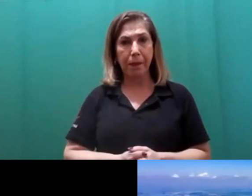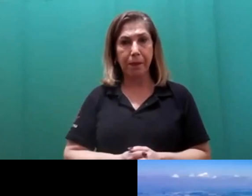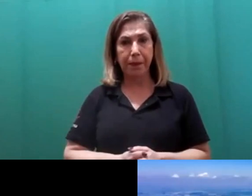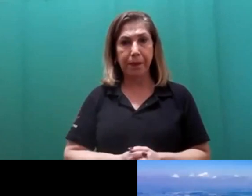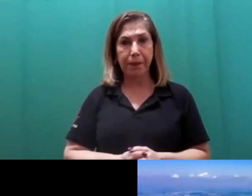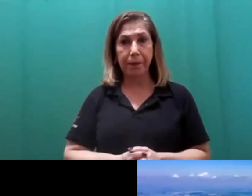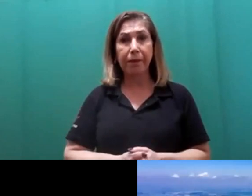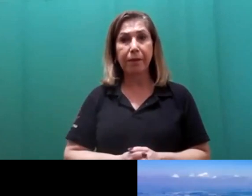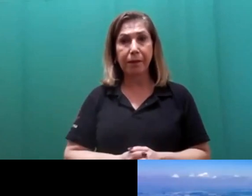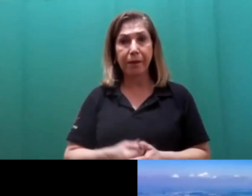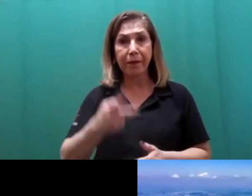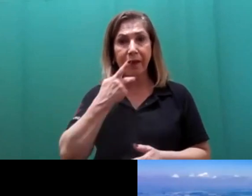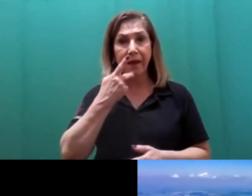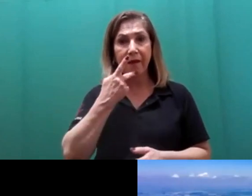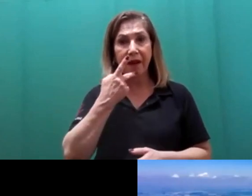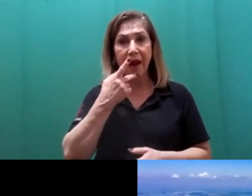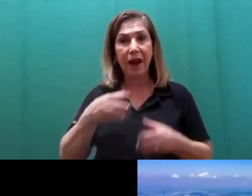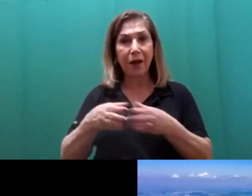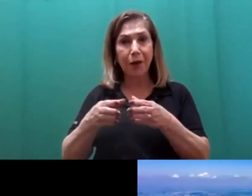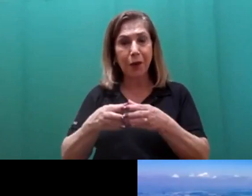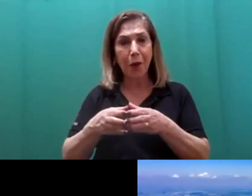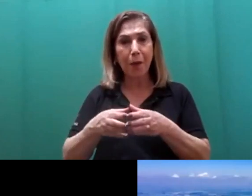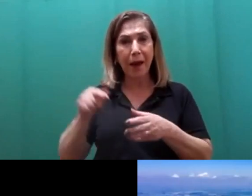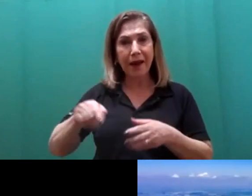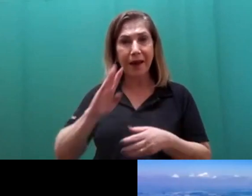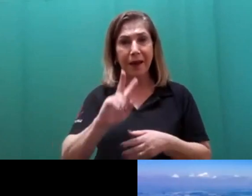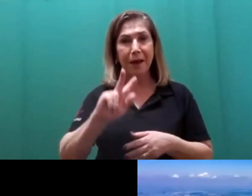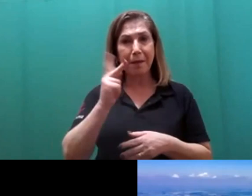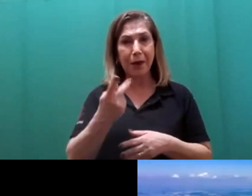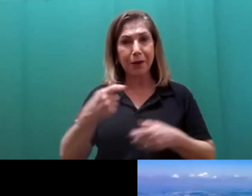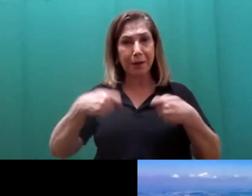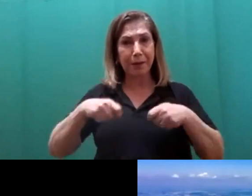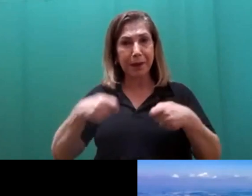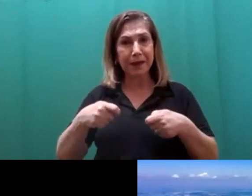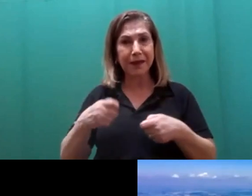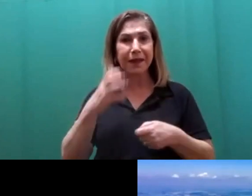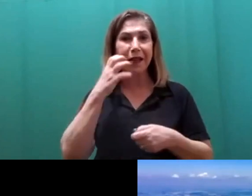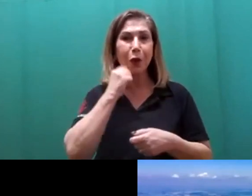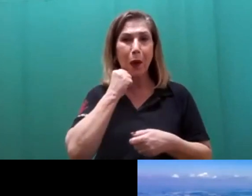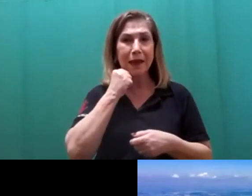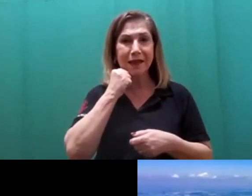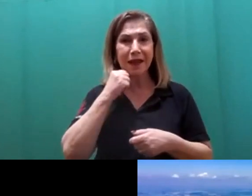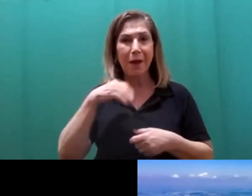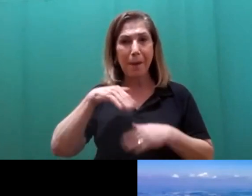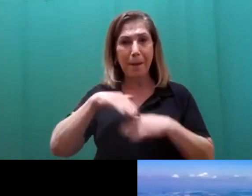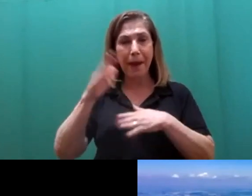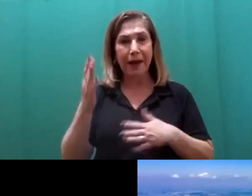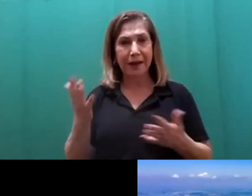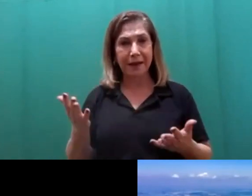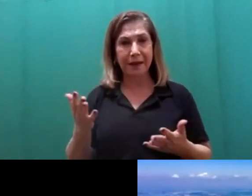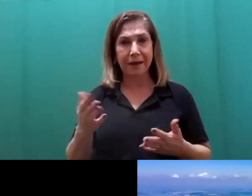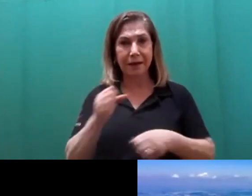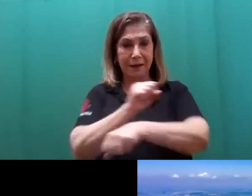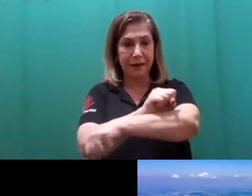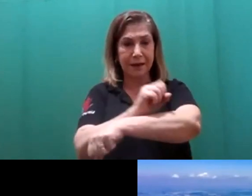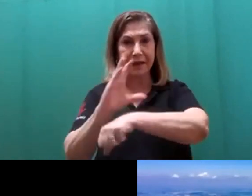Ah, e fala para mandar para a rede de banco de alimentos. Aqui em Belo Horizonte a gente precisa de mais doações também de alimentos. Eu sei que o SESC doa, mas eu não sei